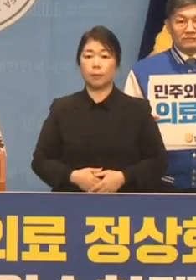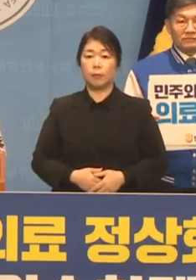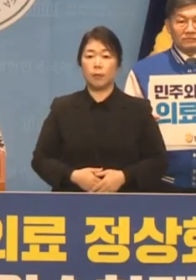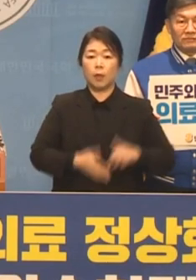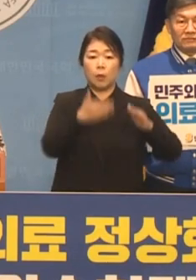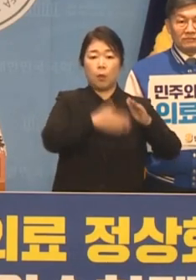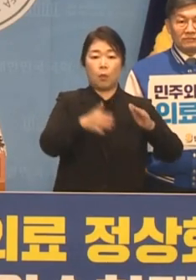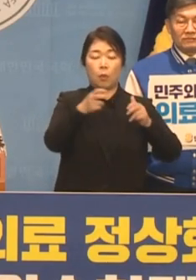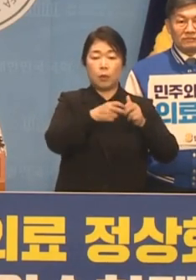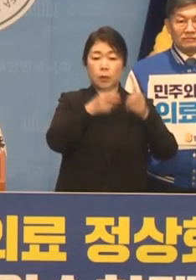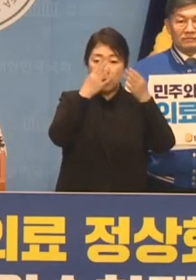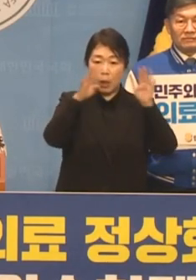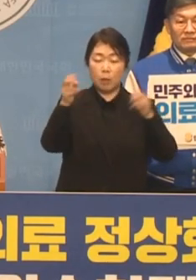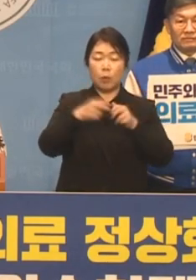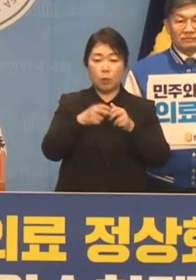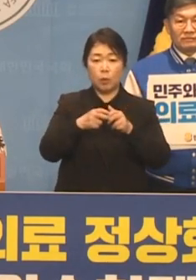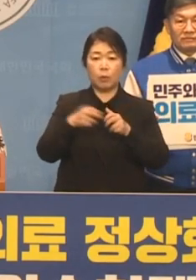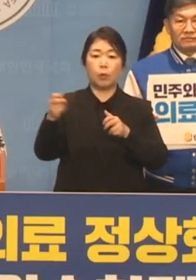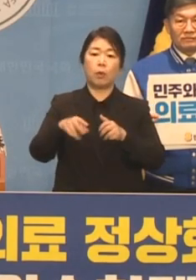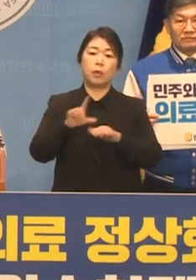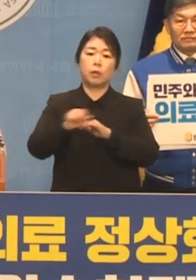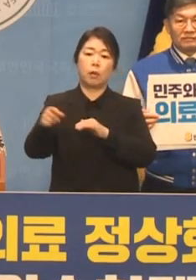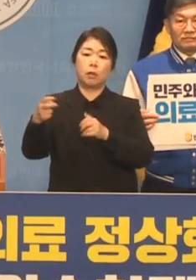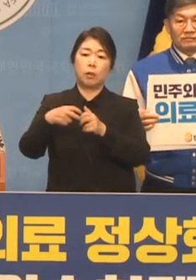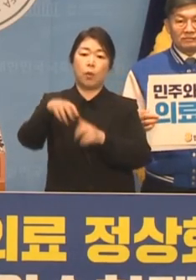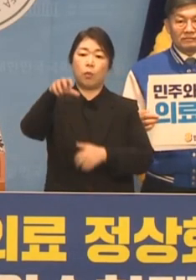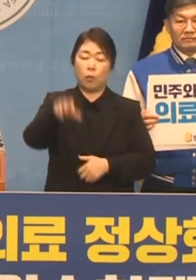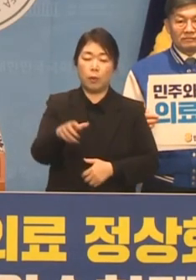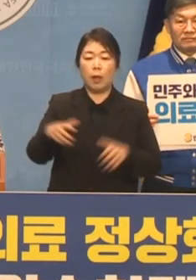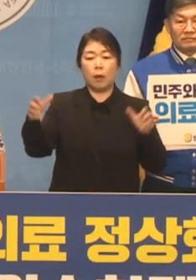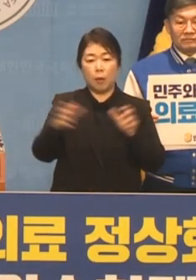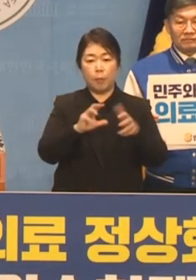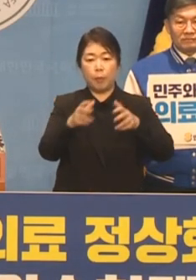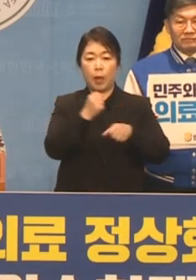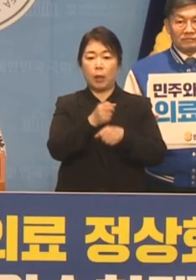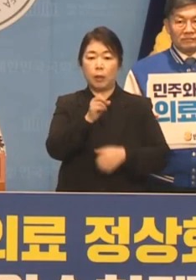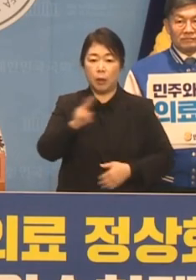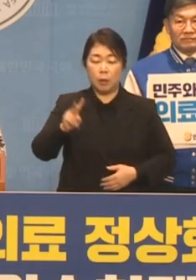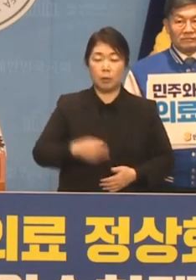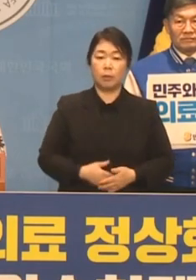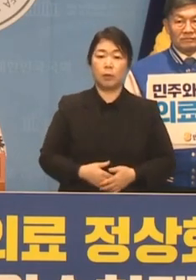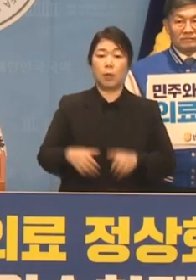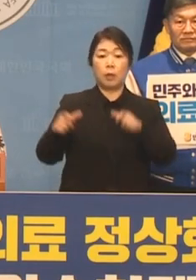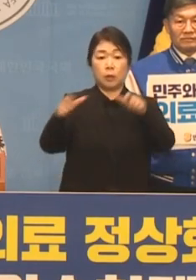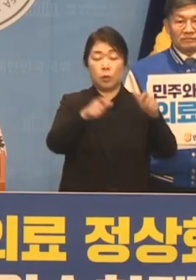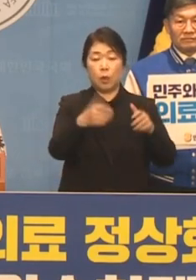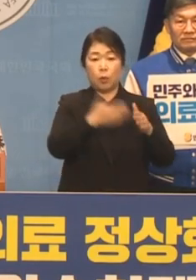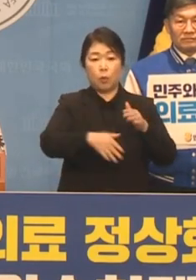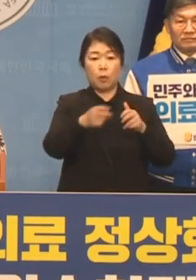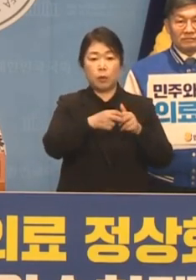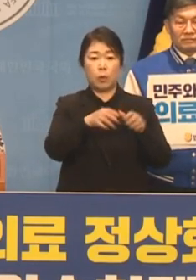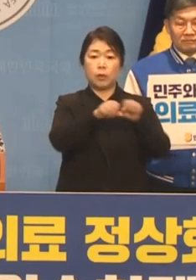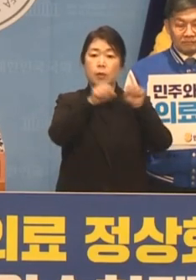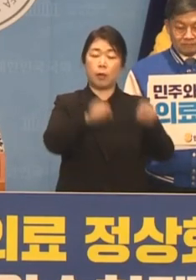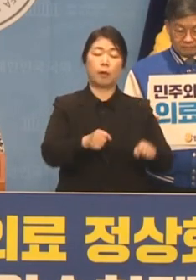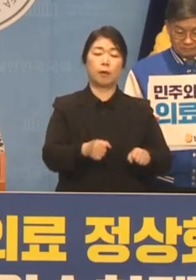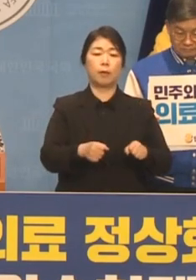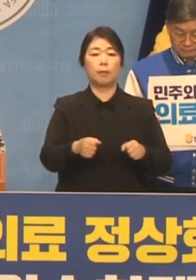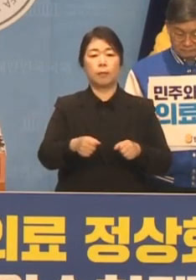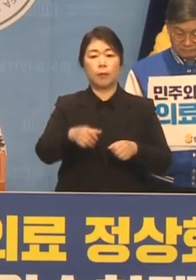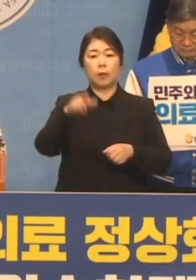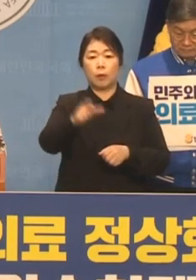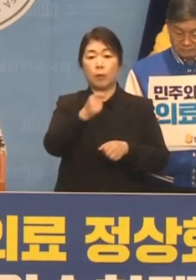공공의대 공공병원 지역 의료 기관이 협력하는 체계를 만들어야 지역 공공 의료 체계를 획기적으로